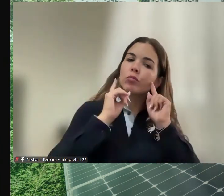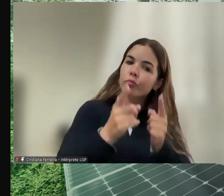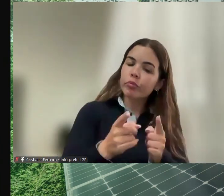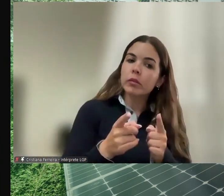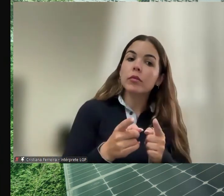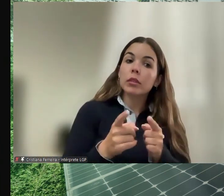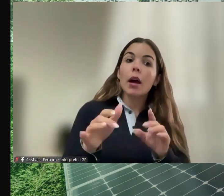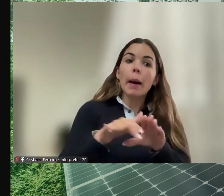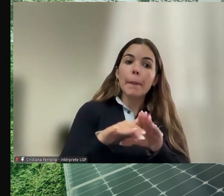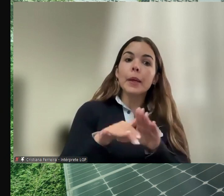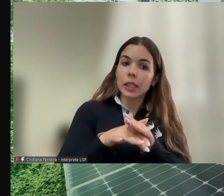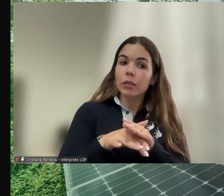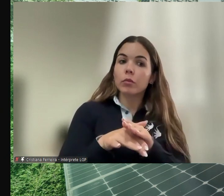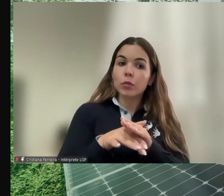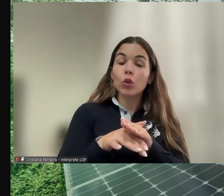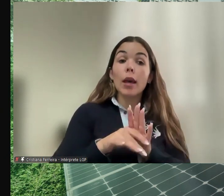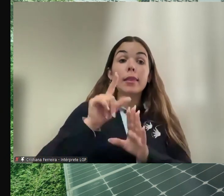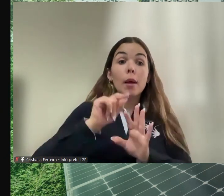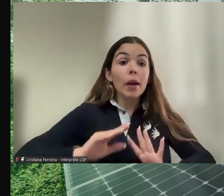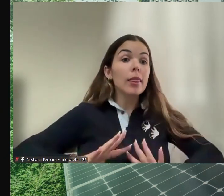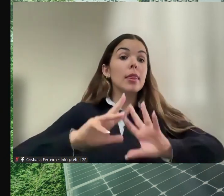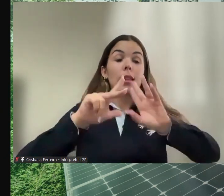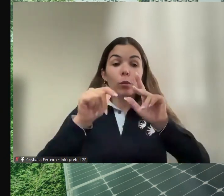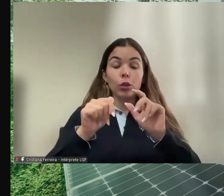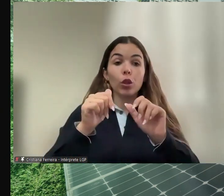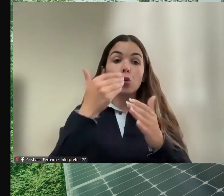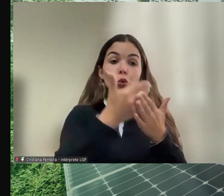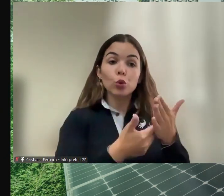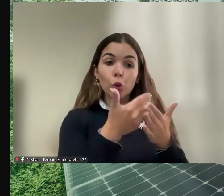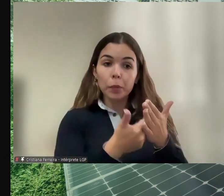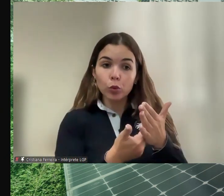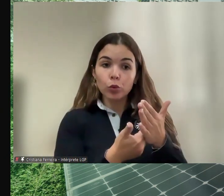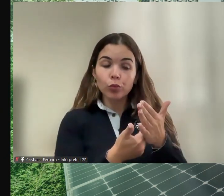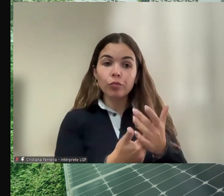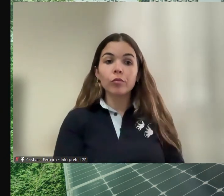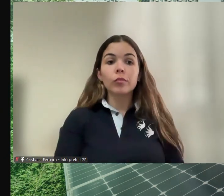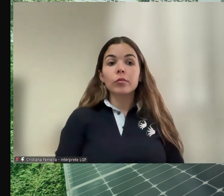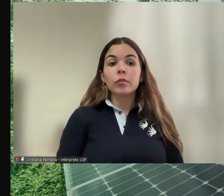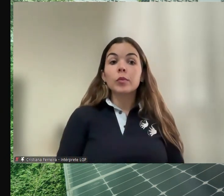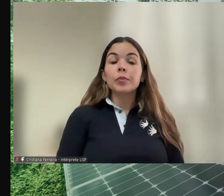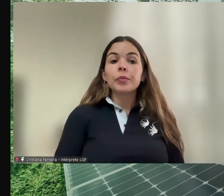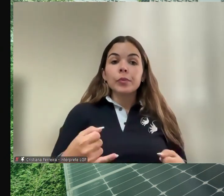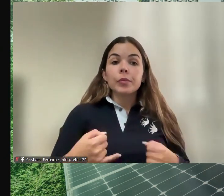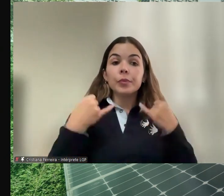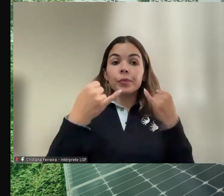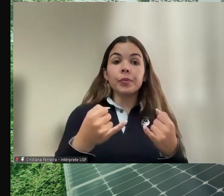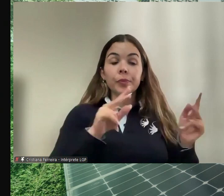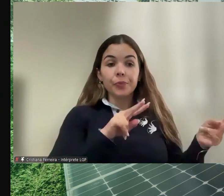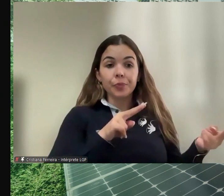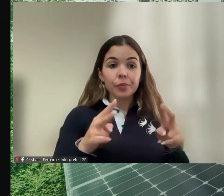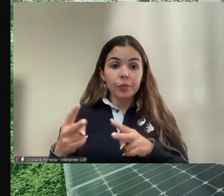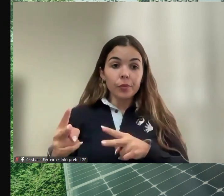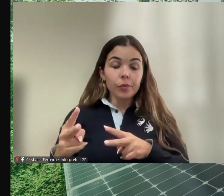na participação na elaboração dos documentos. Nós temos, depois da estratégia